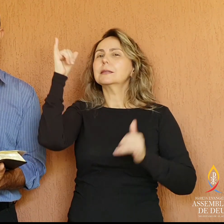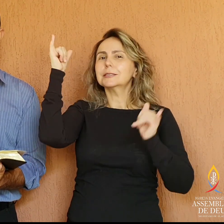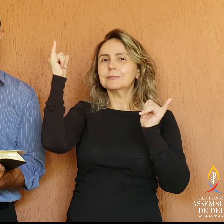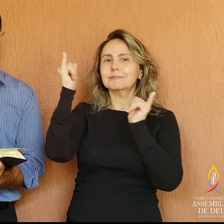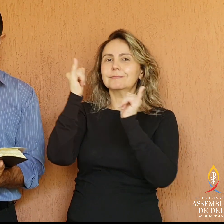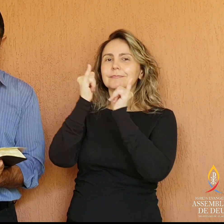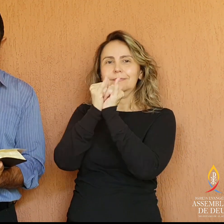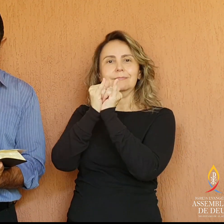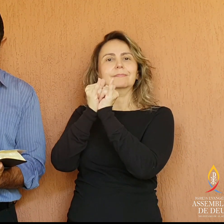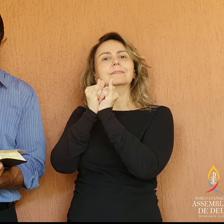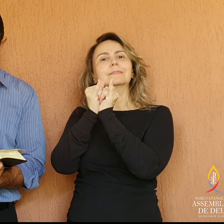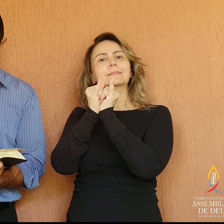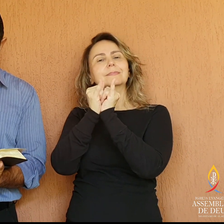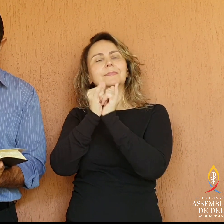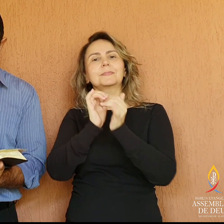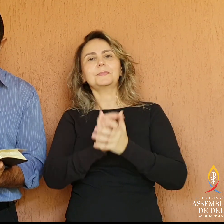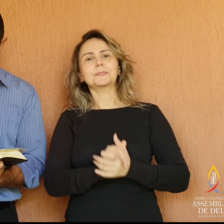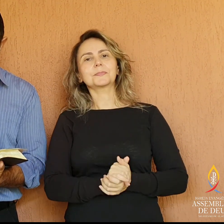os pecados do homem.